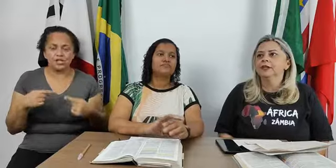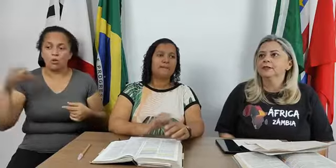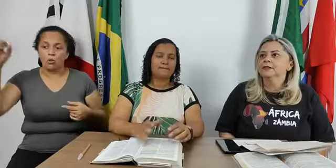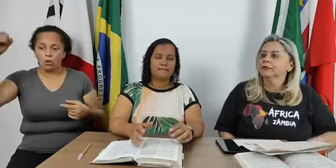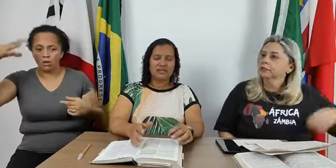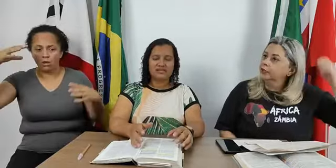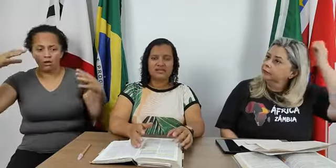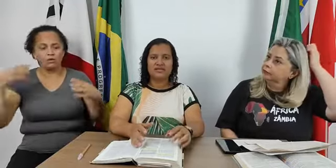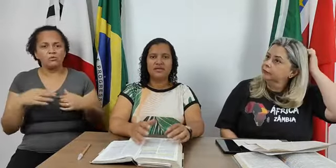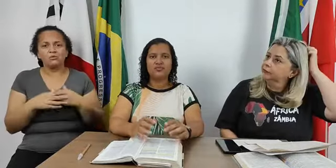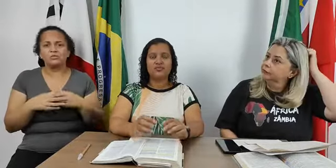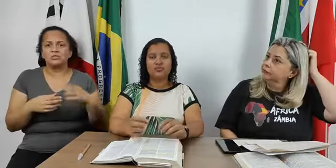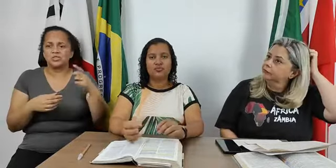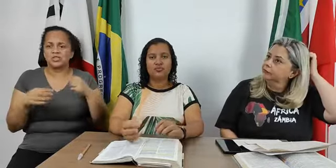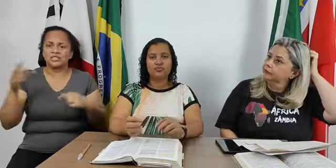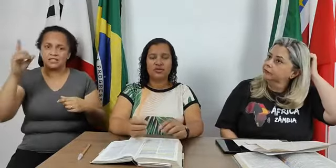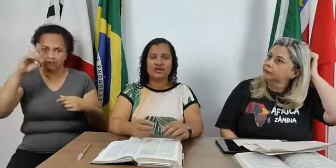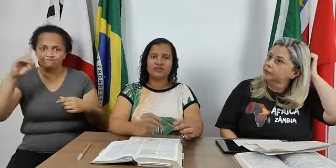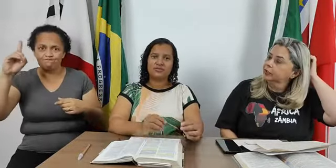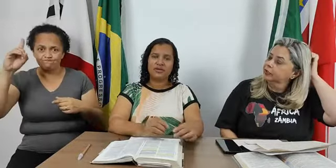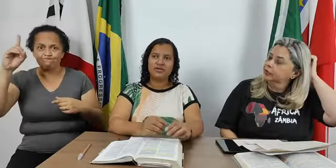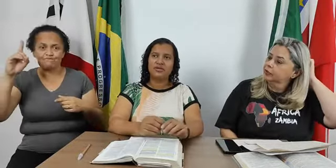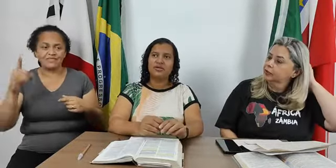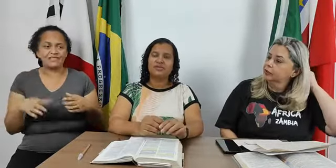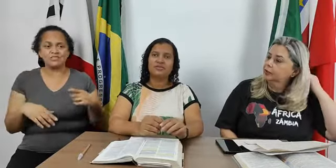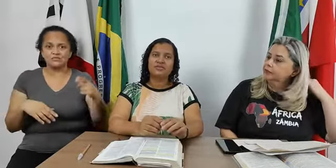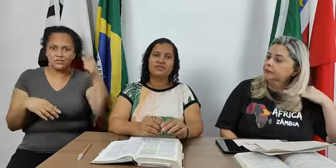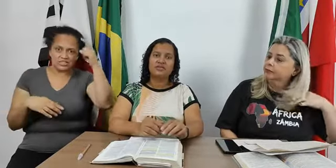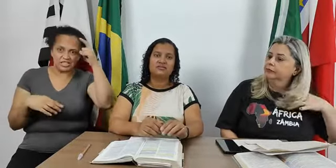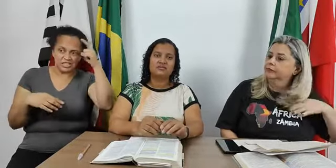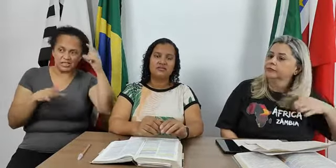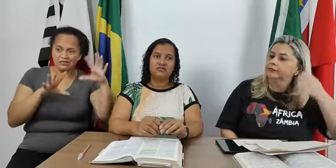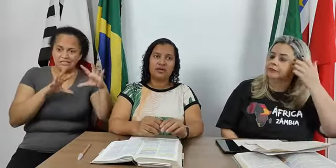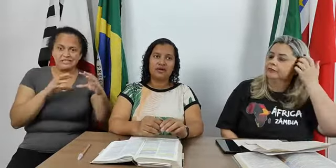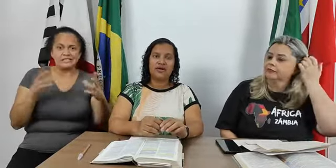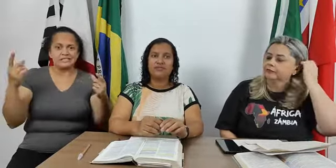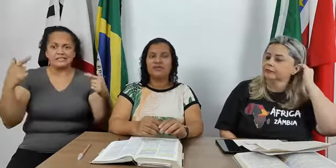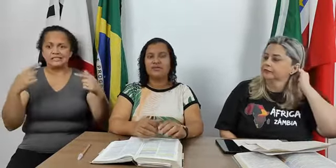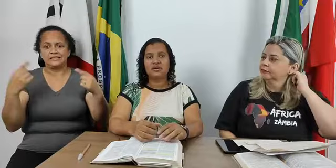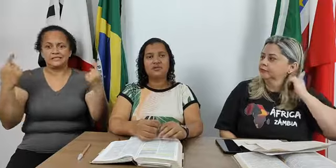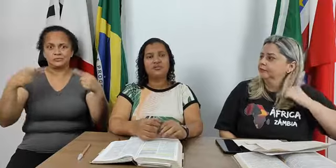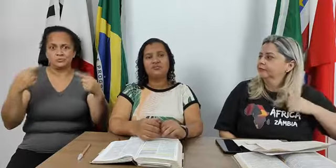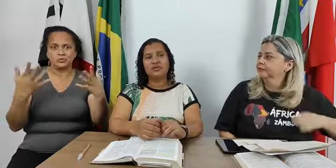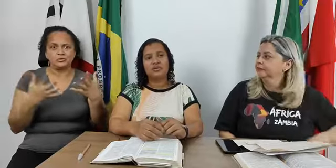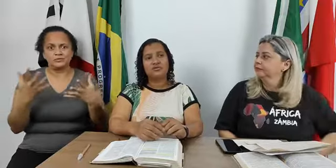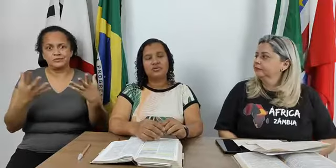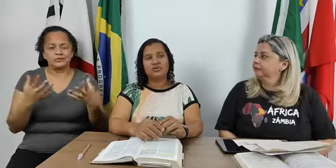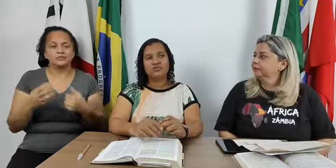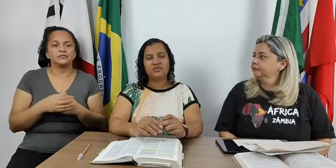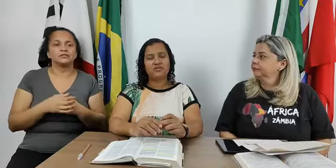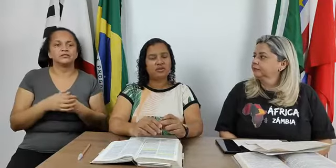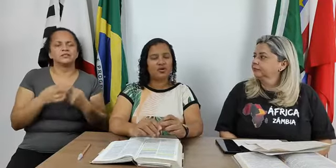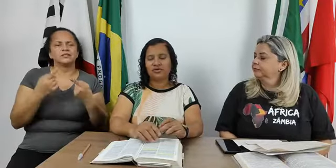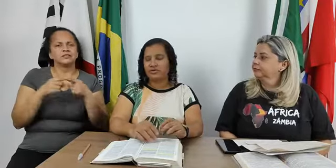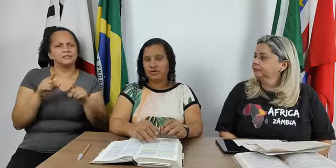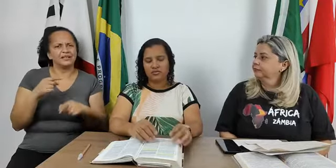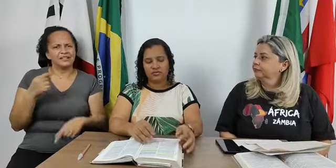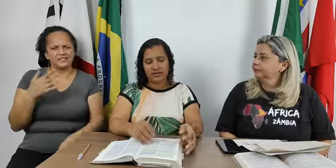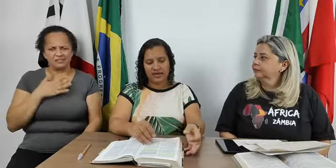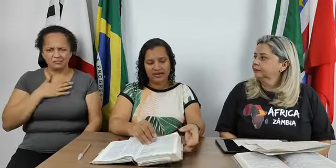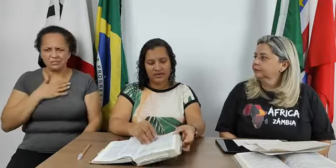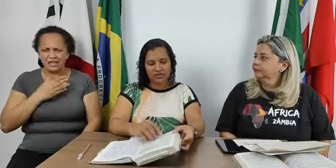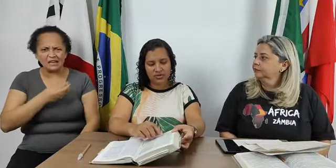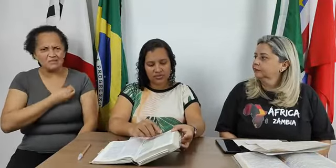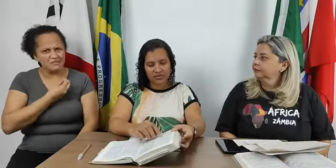ter perseguição. Né? Exatamente, o mundo jaz no maligno. Então assim, mas então a minha vida é só derrota.